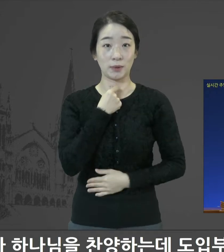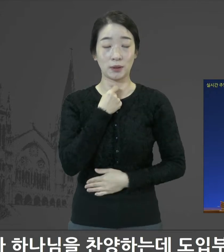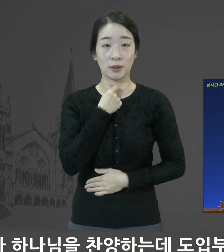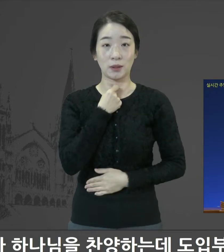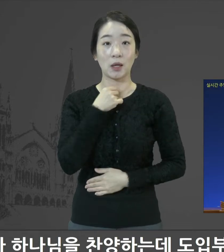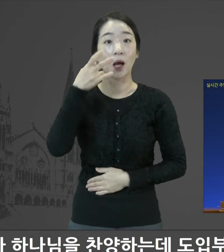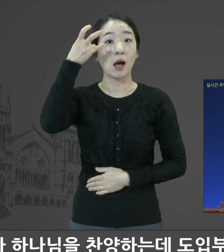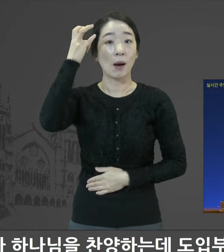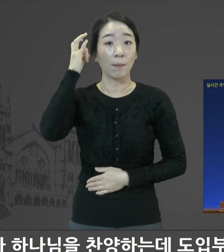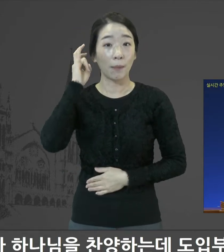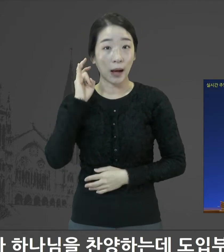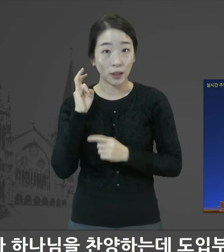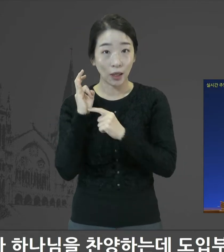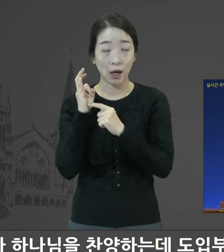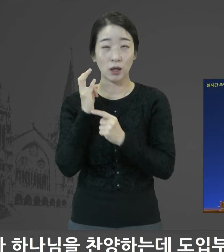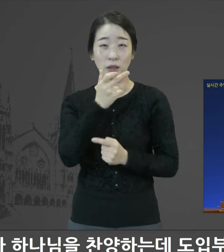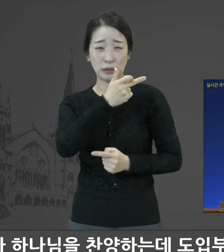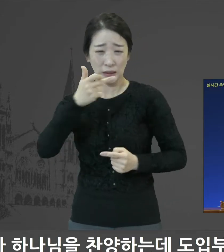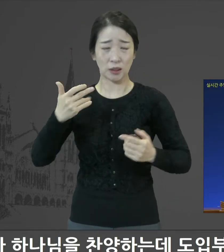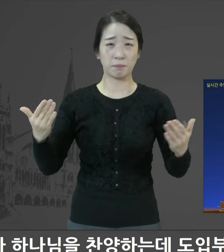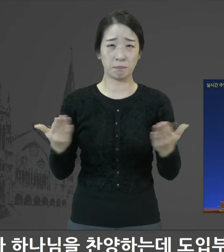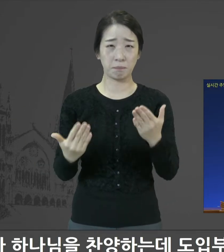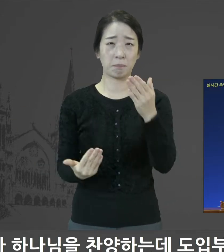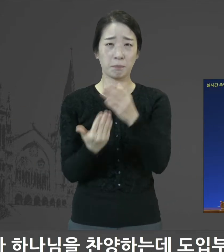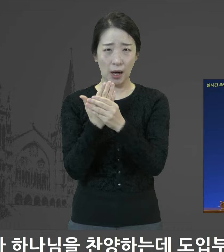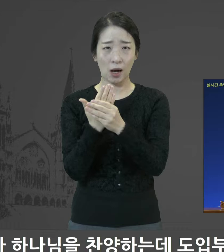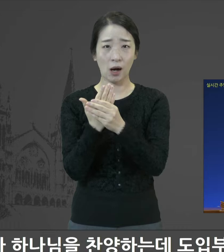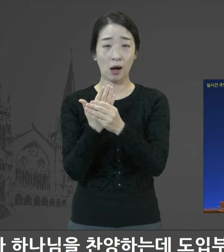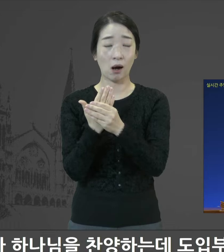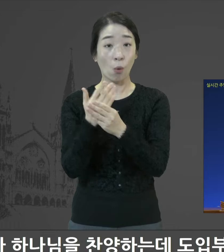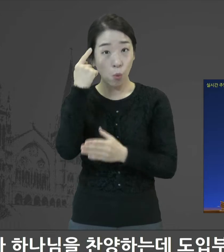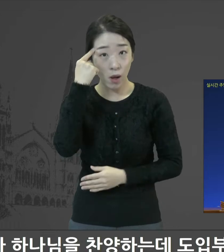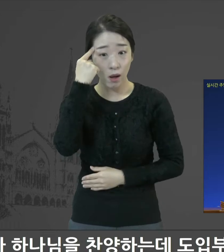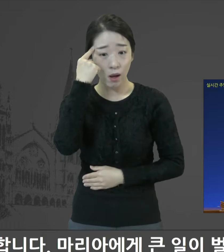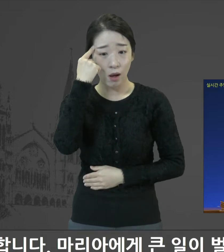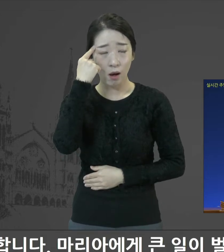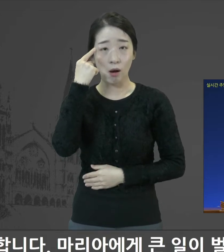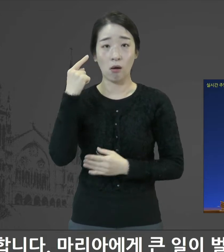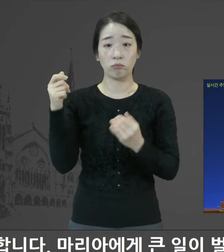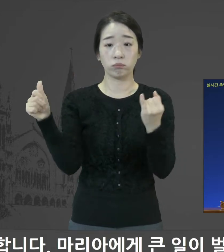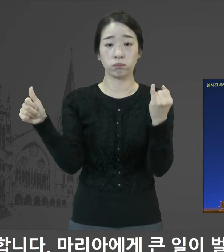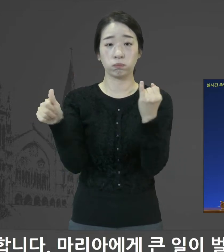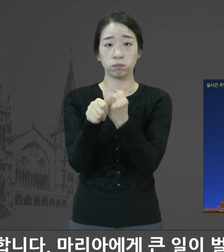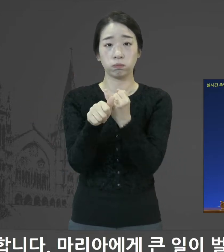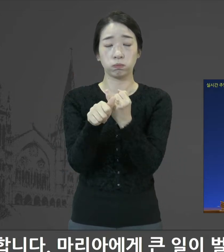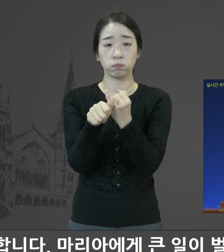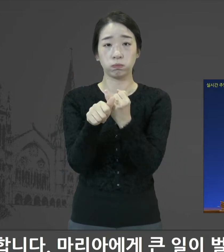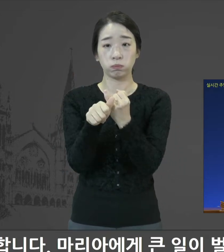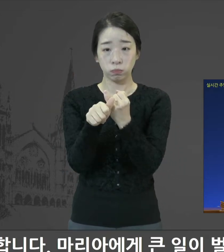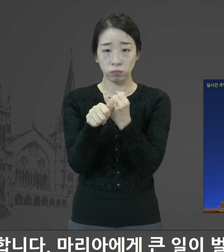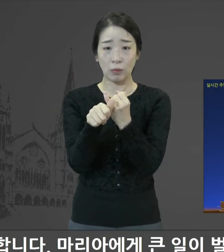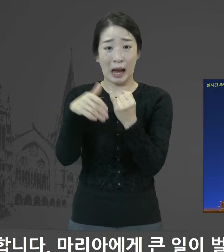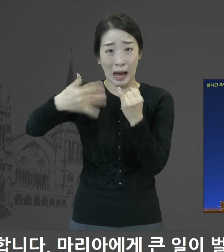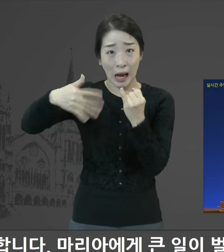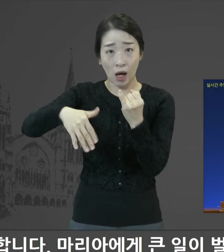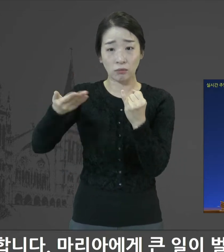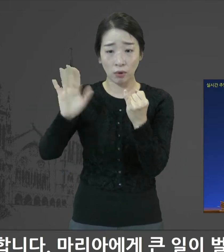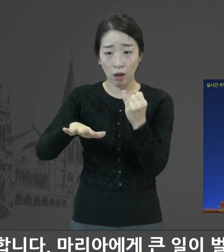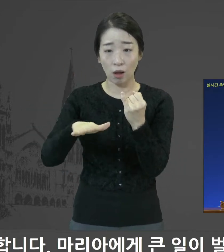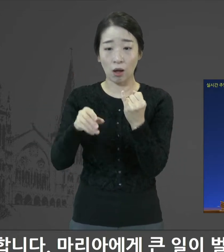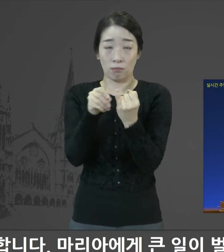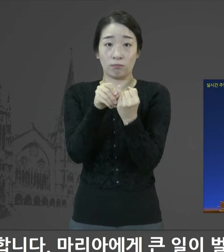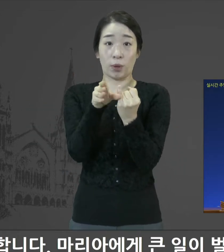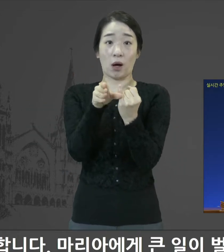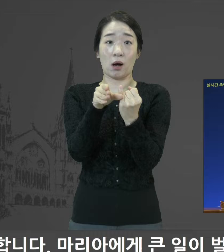마리아에게 큰일이 벌어졌습니다. 아무 관계도 안 했는데, 그리고 결혼도 안 했는데 애를 갖게